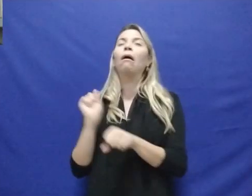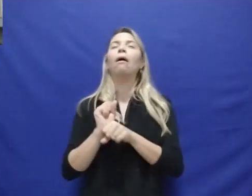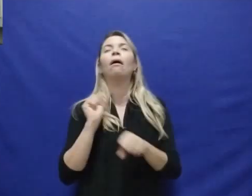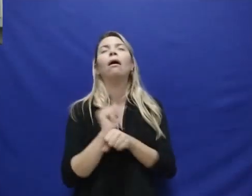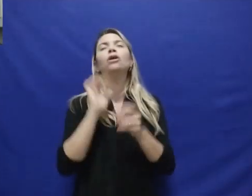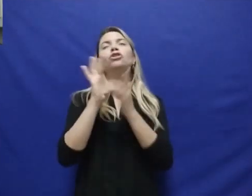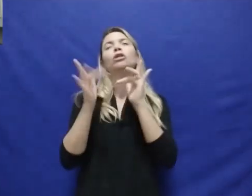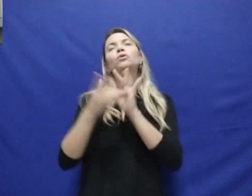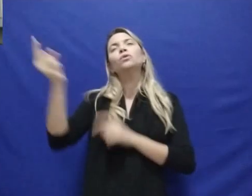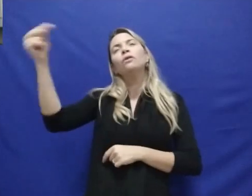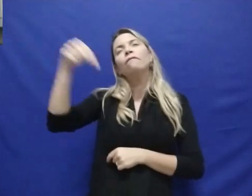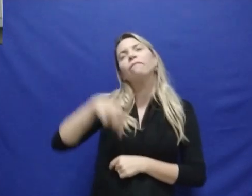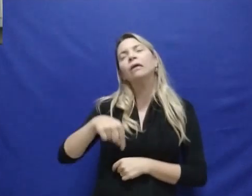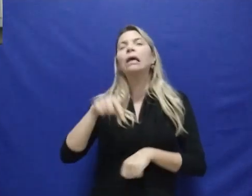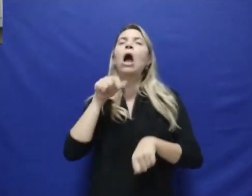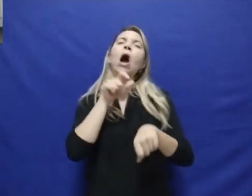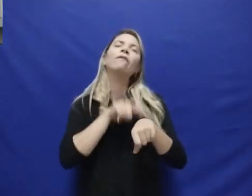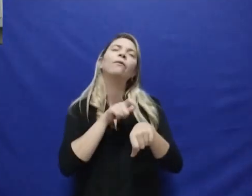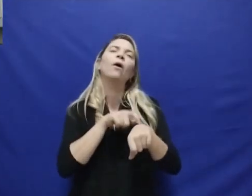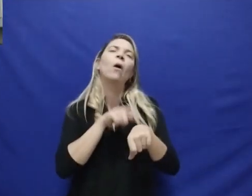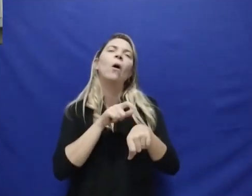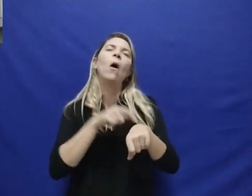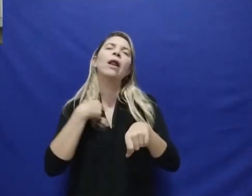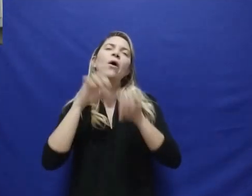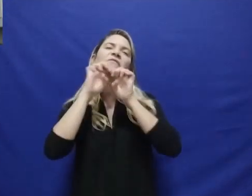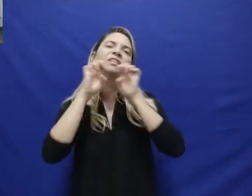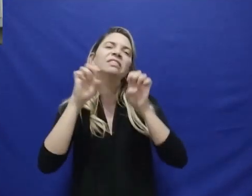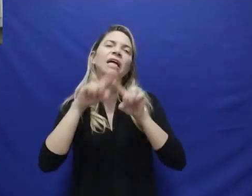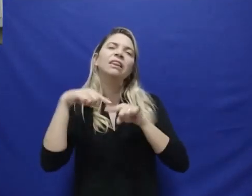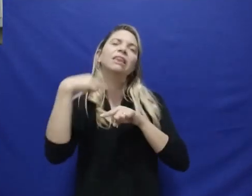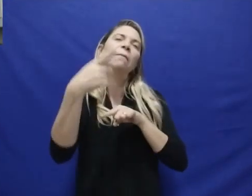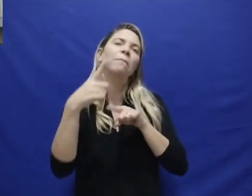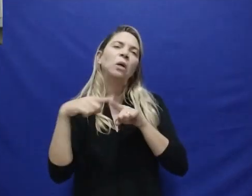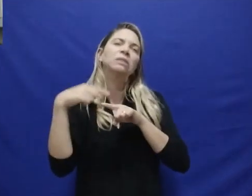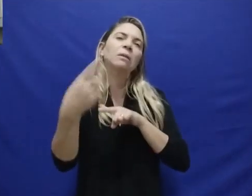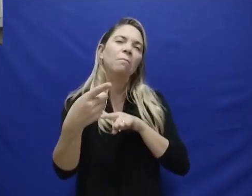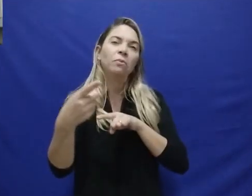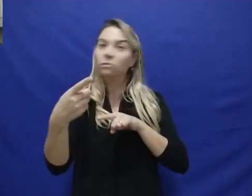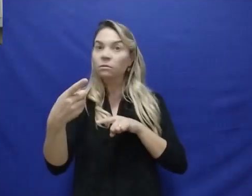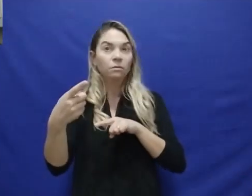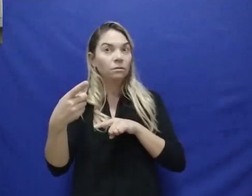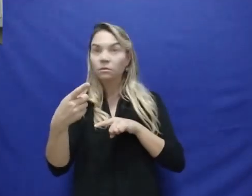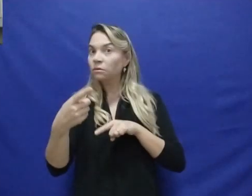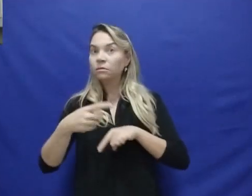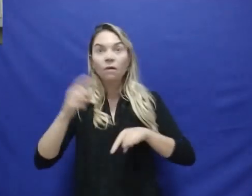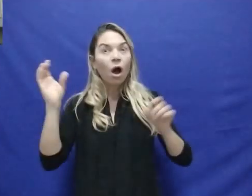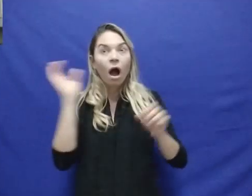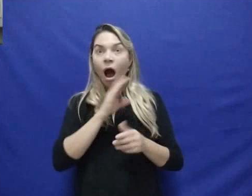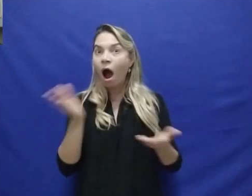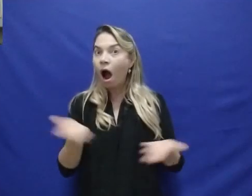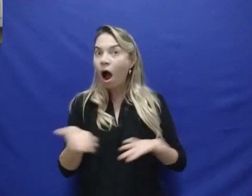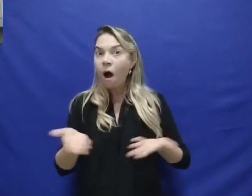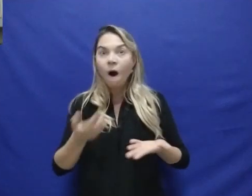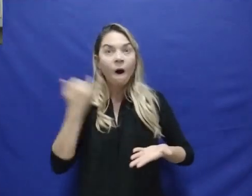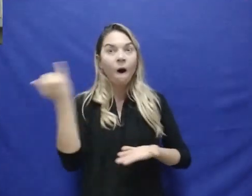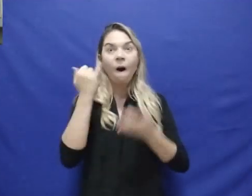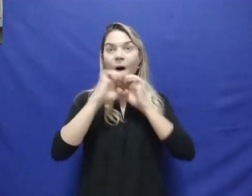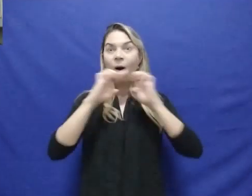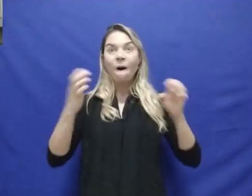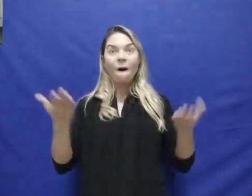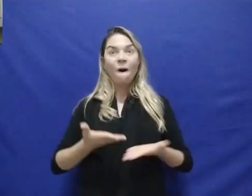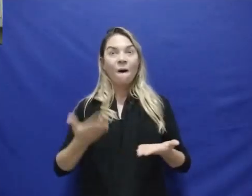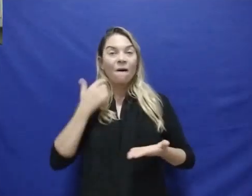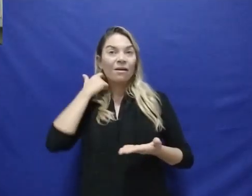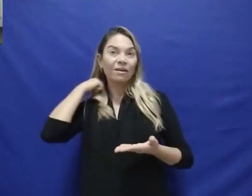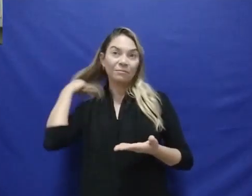tempo propício para uma grande colheita espiritual. Eu digo, meus irmãos, com base naquilo que nosso Senhor nos